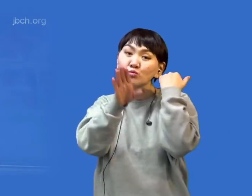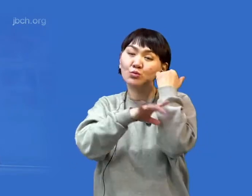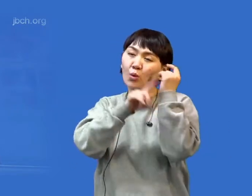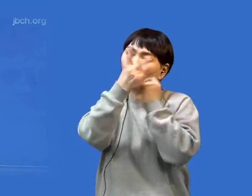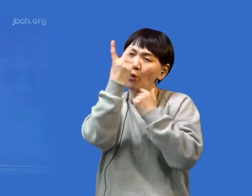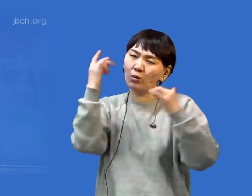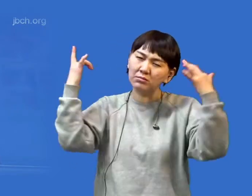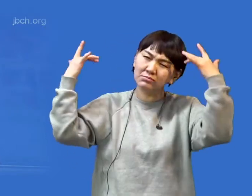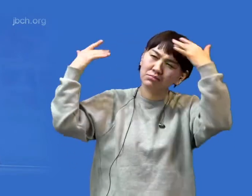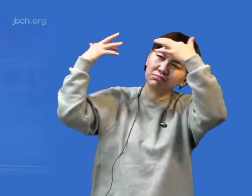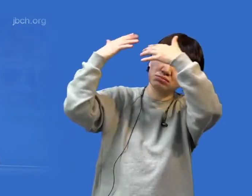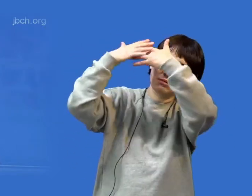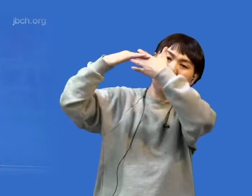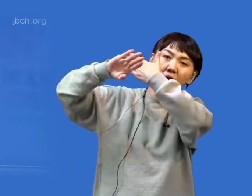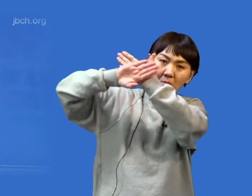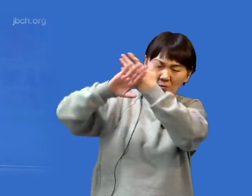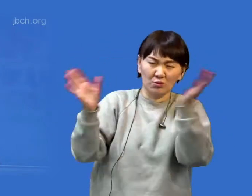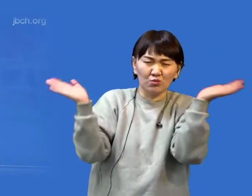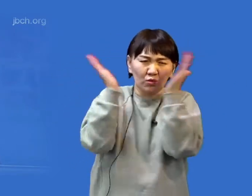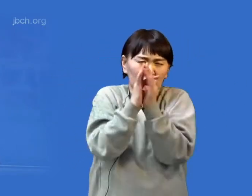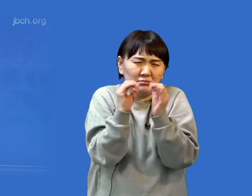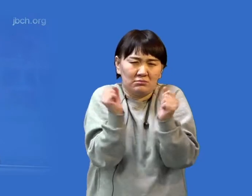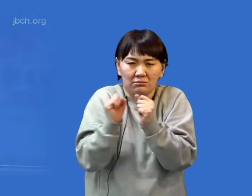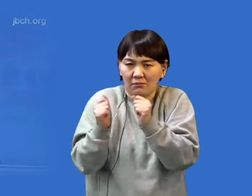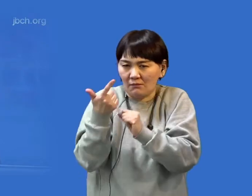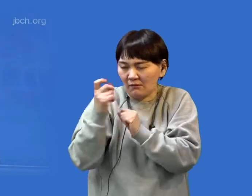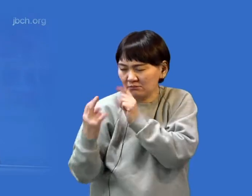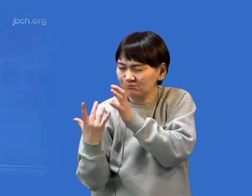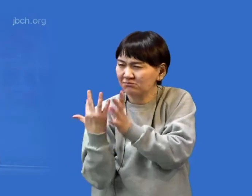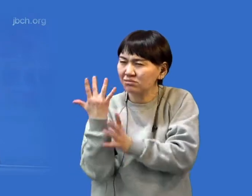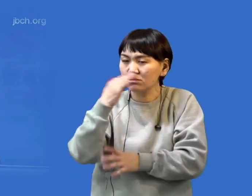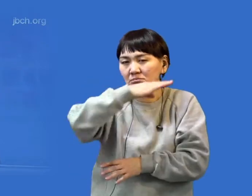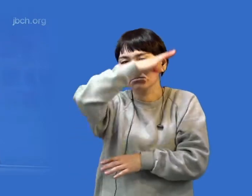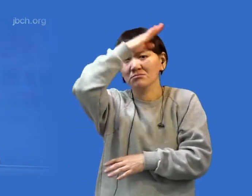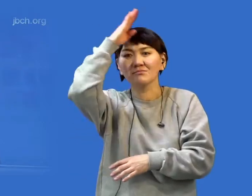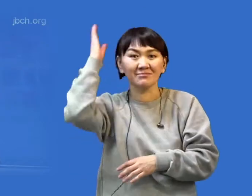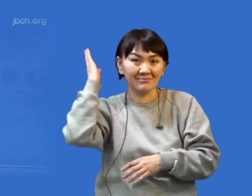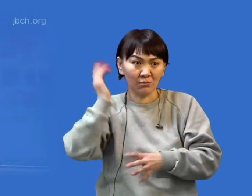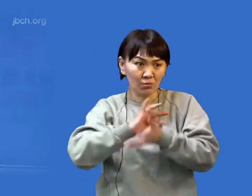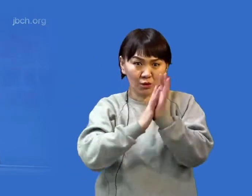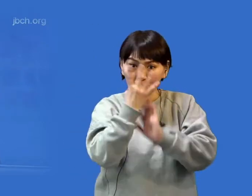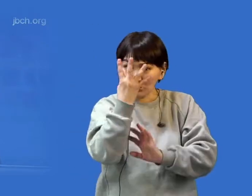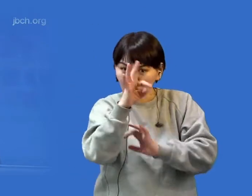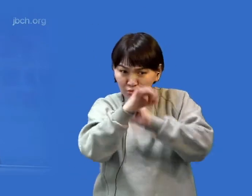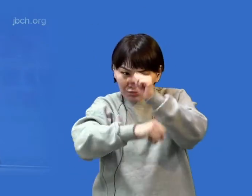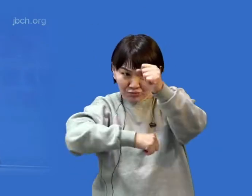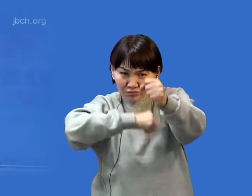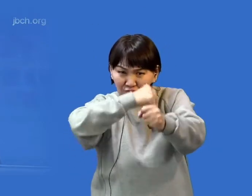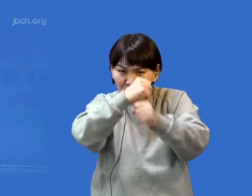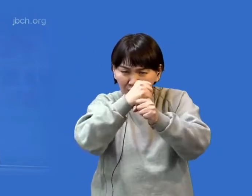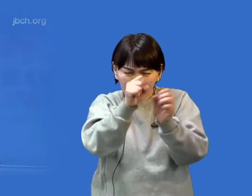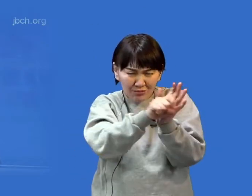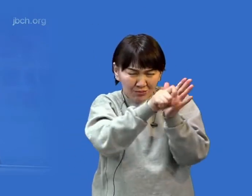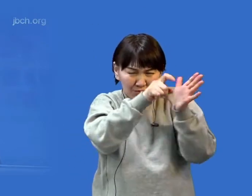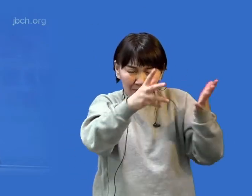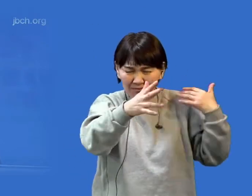гаргаж тэднийг ундаалж. 40 жилийн турш хувцс нь урагдаагүй, хөлн цэврүүтээгүй.